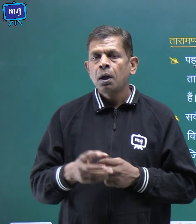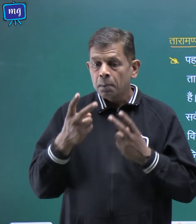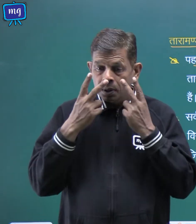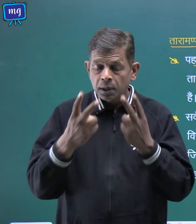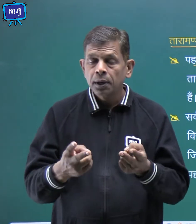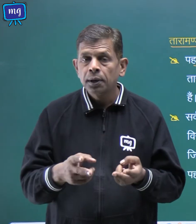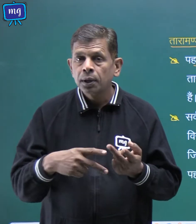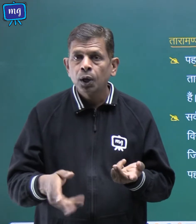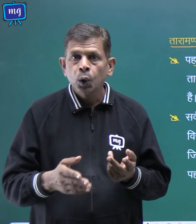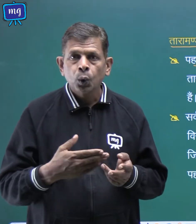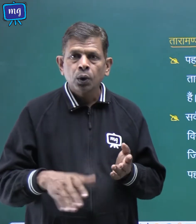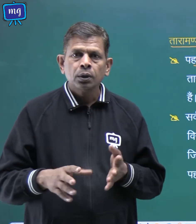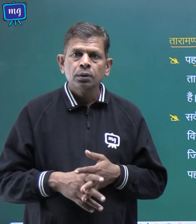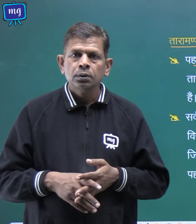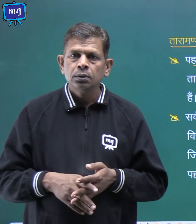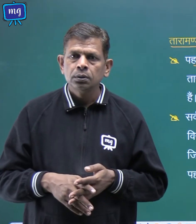योग्य